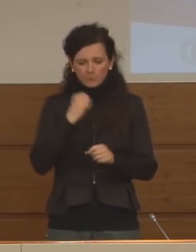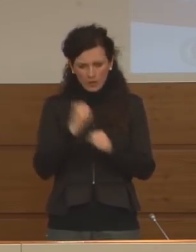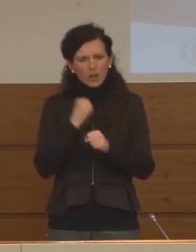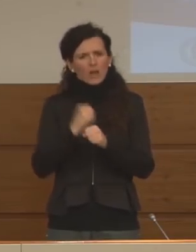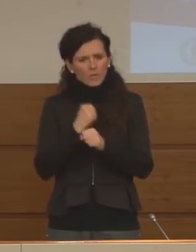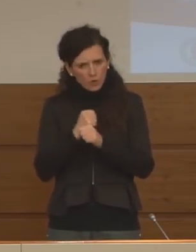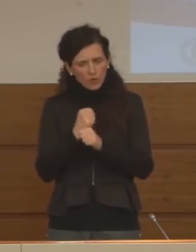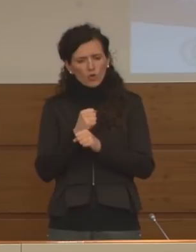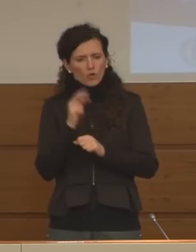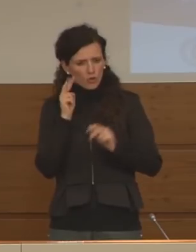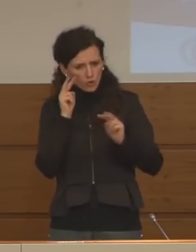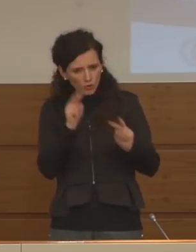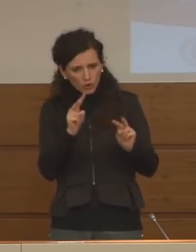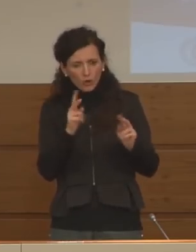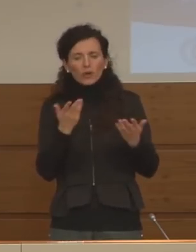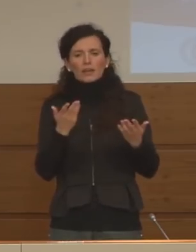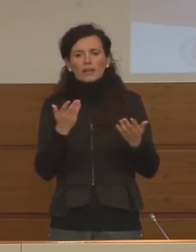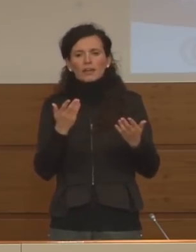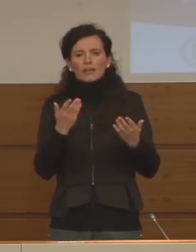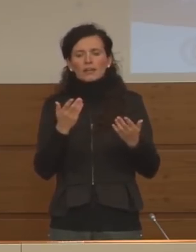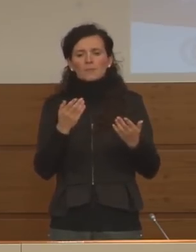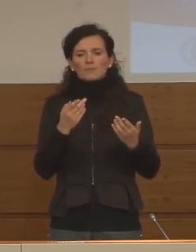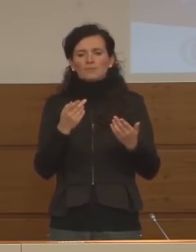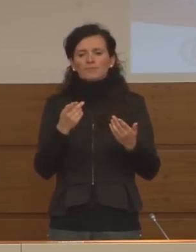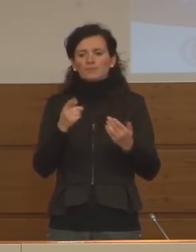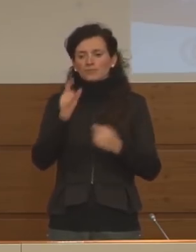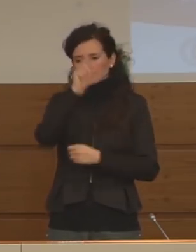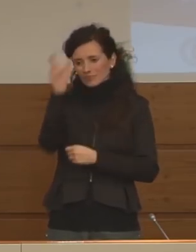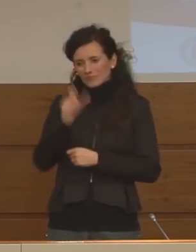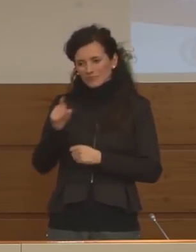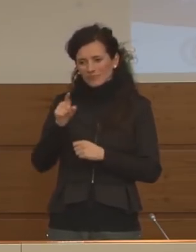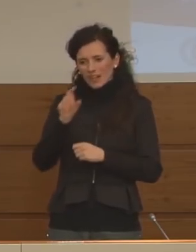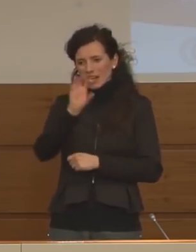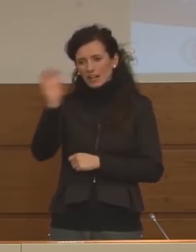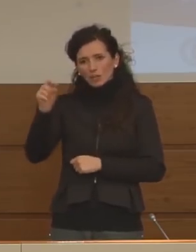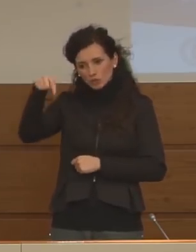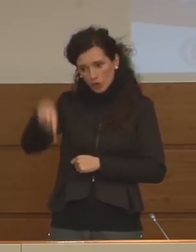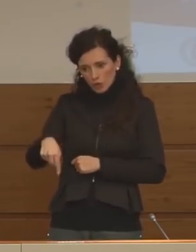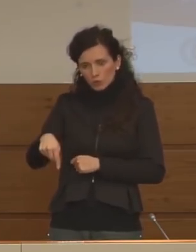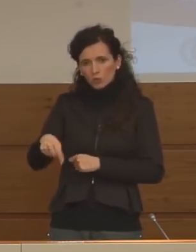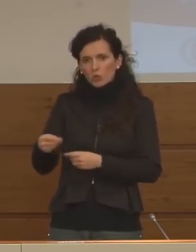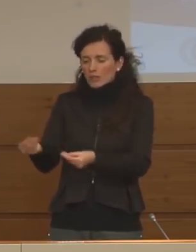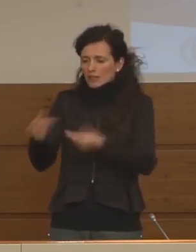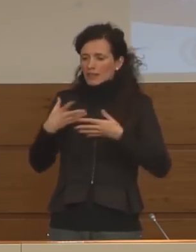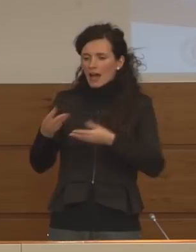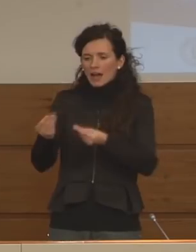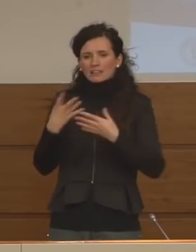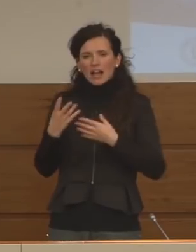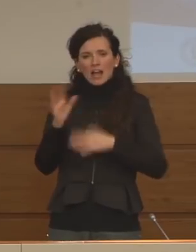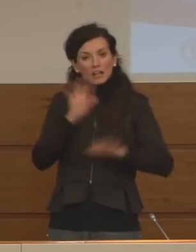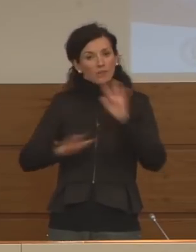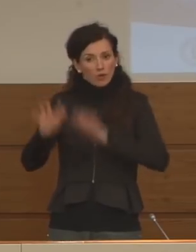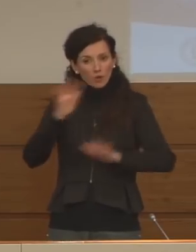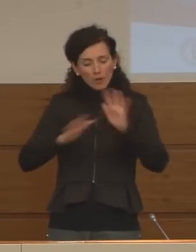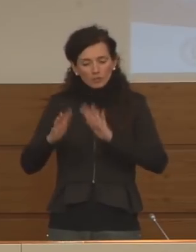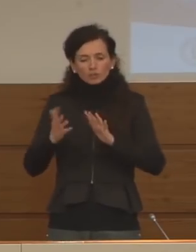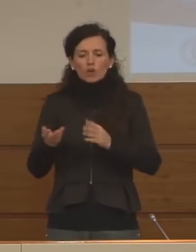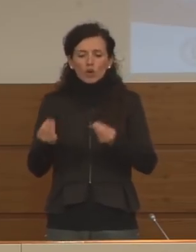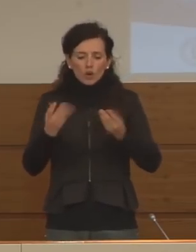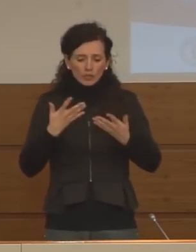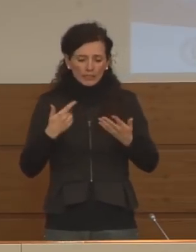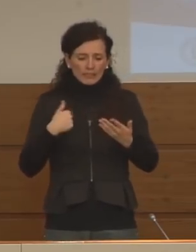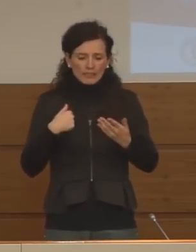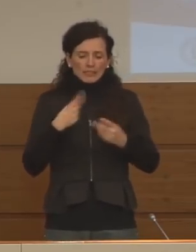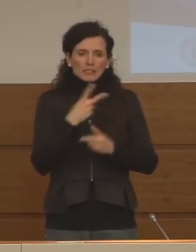e arriva in questo palazzo dove noi gestiamo questa emergenza è opinare